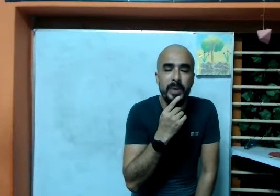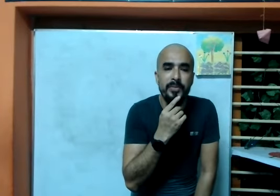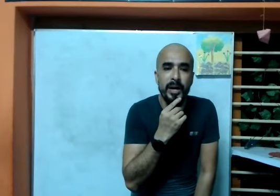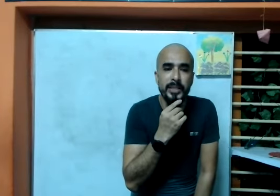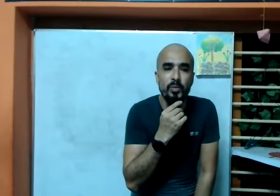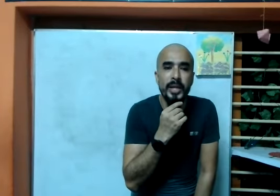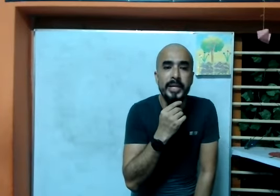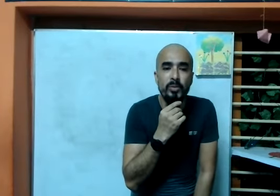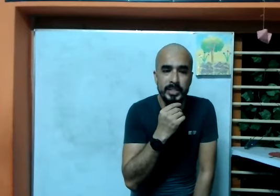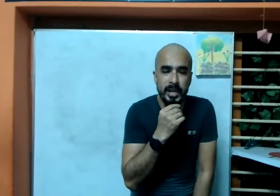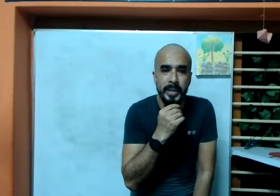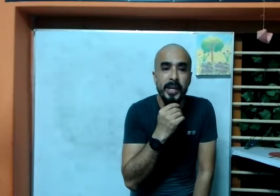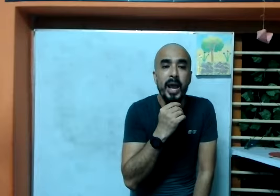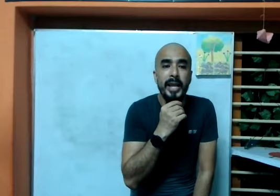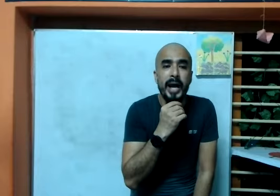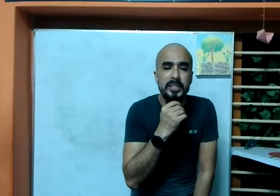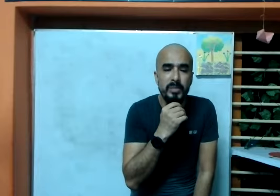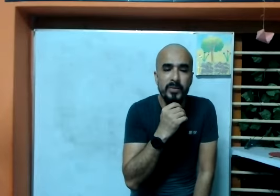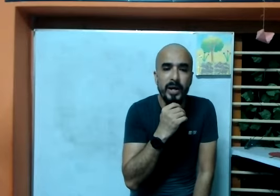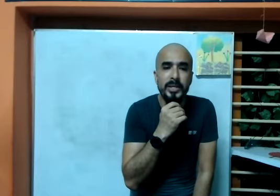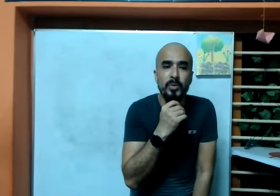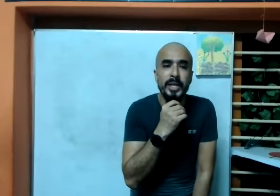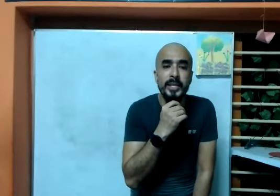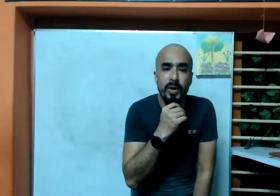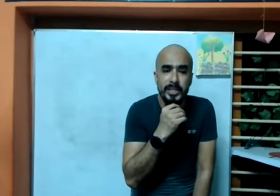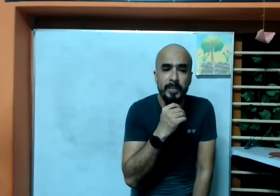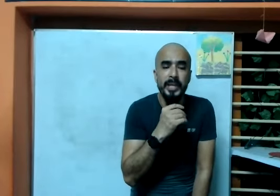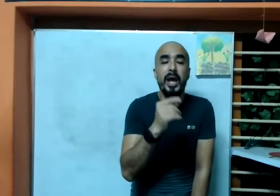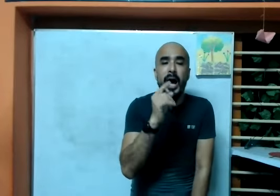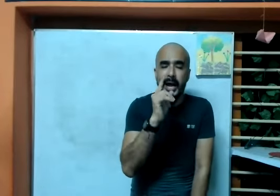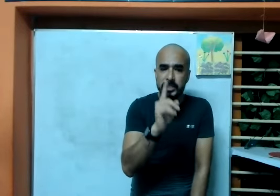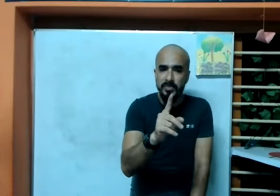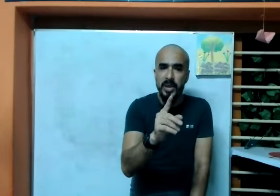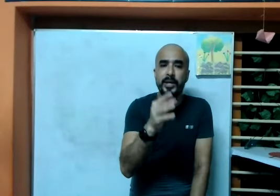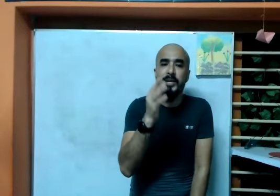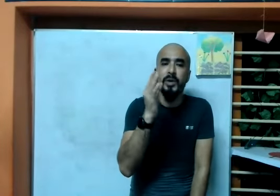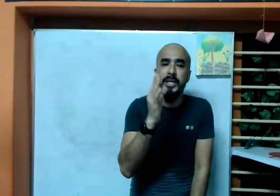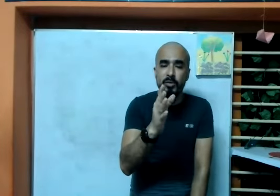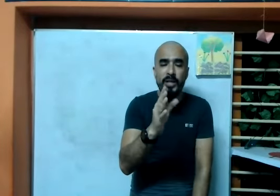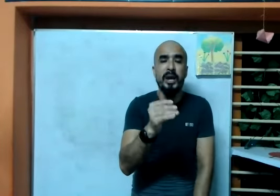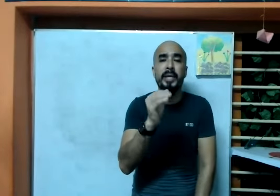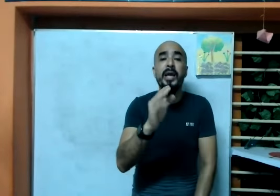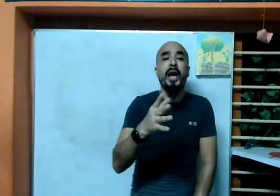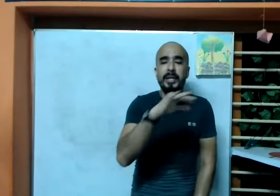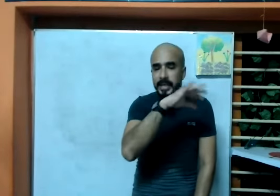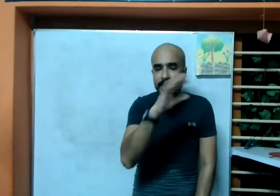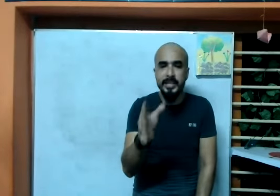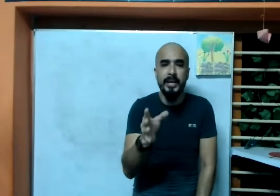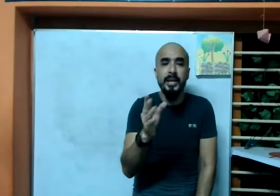my father when he was coming I asked my father when he was coming I asked my father when he was coming and he said